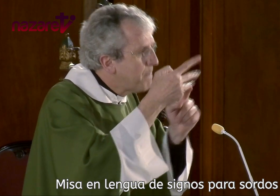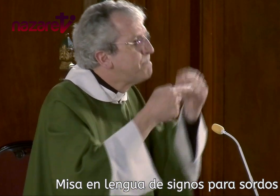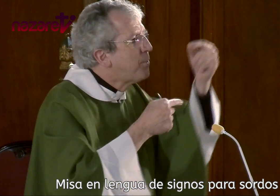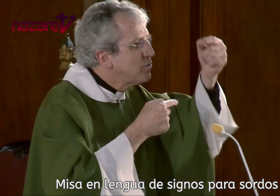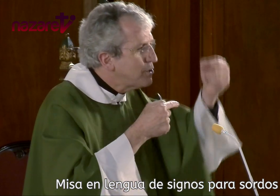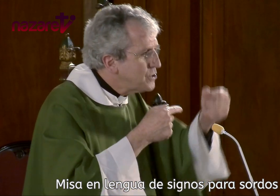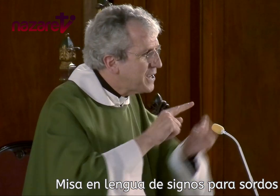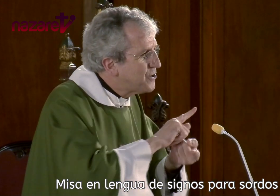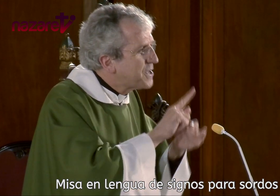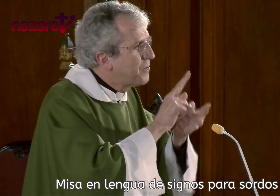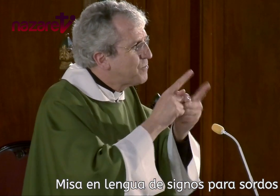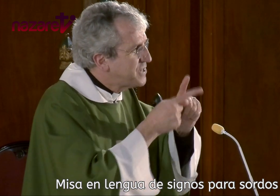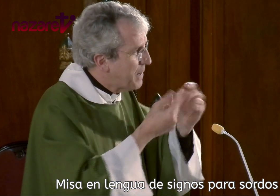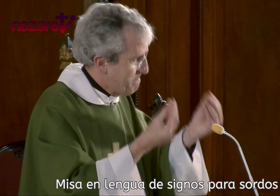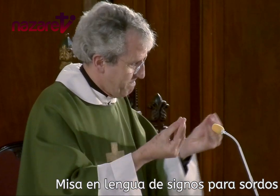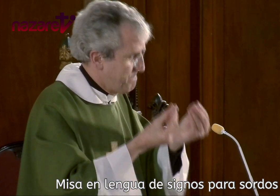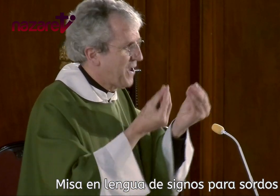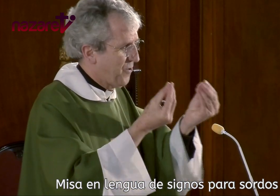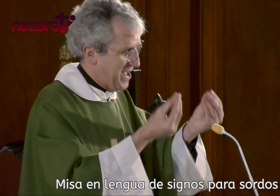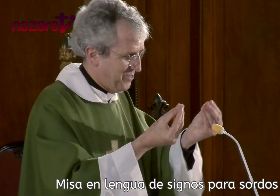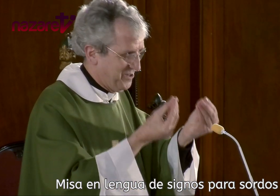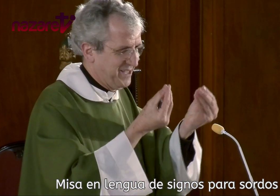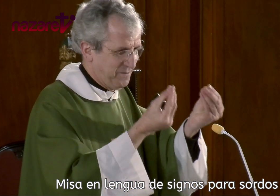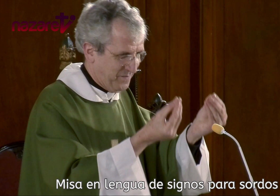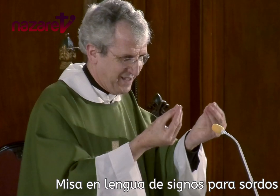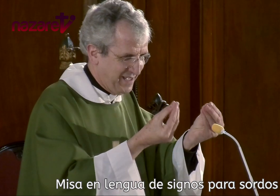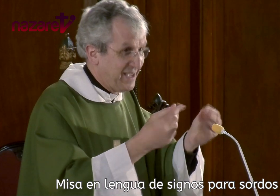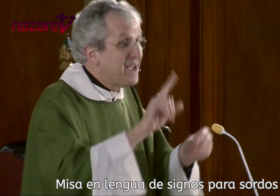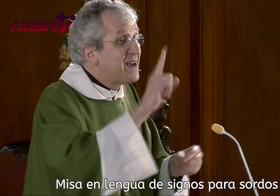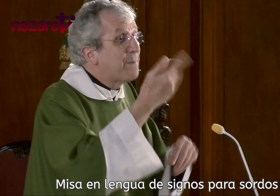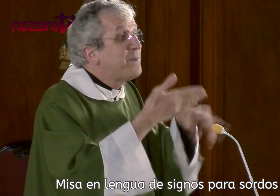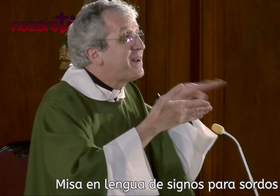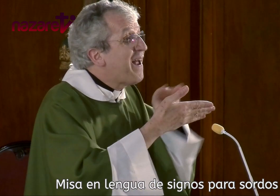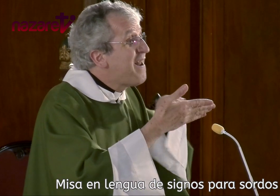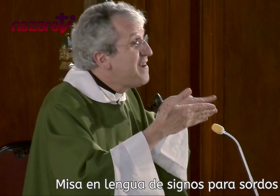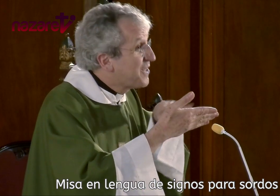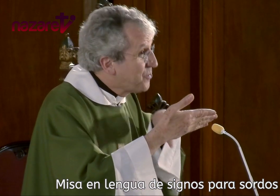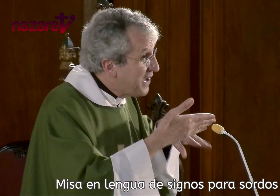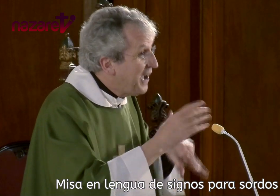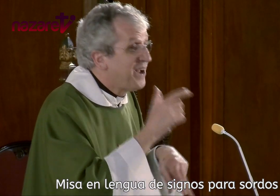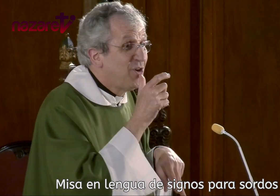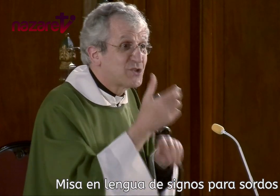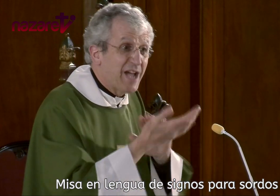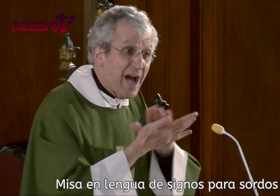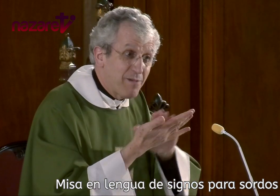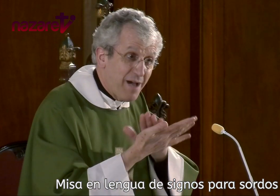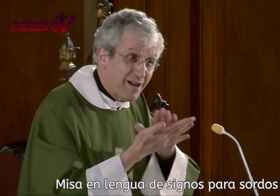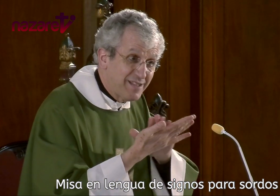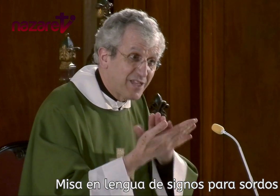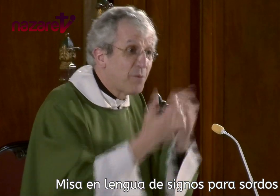puntos en los que podemos ir mejorando la primera lectura nos hablaba de como